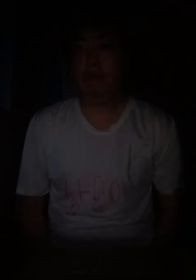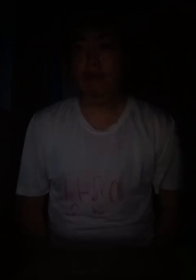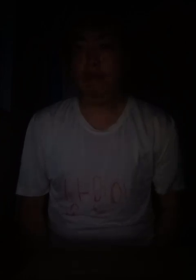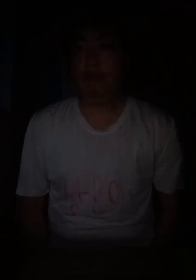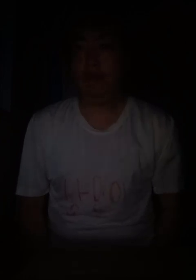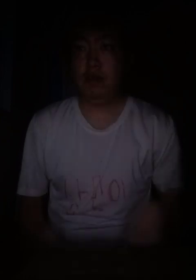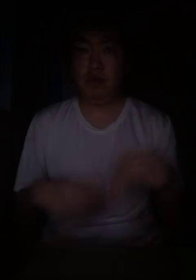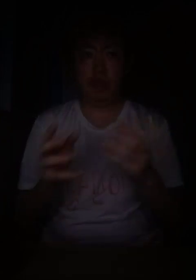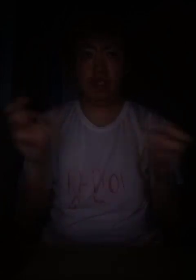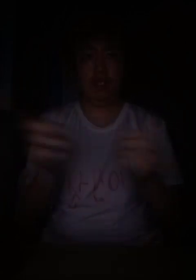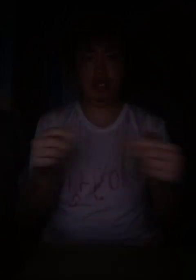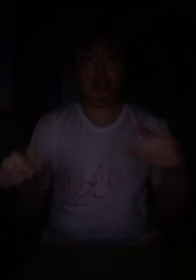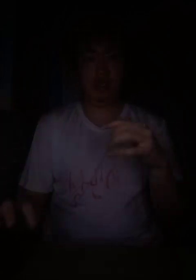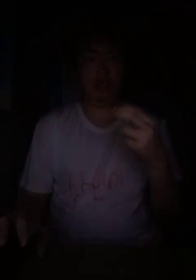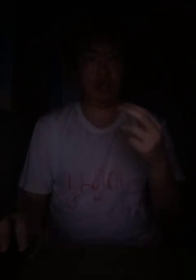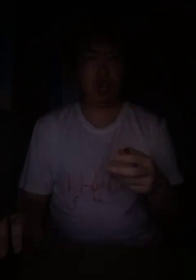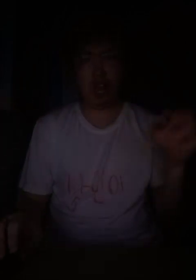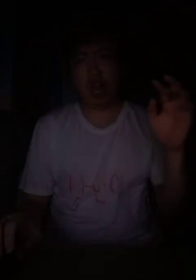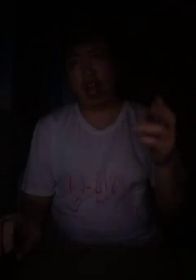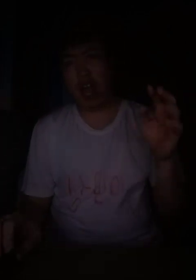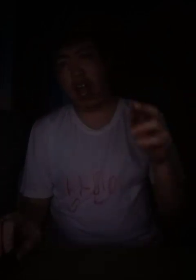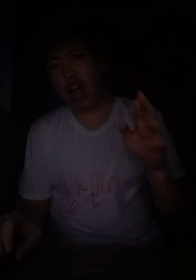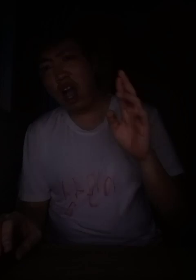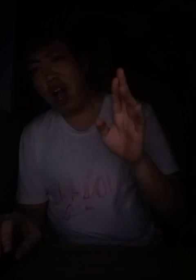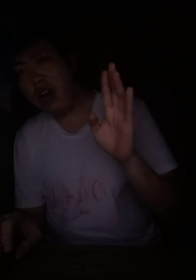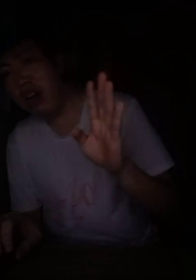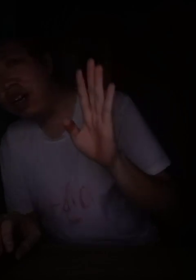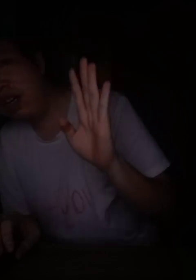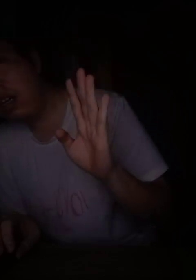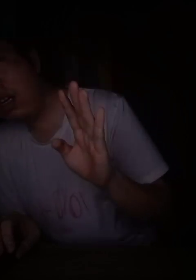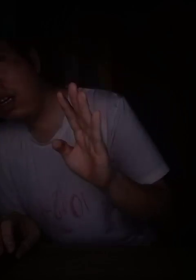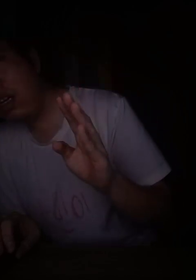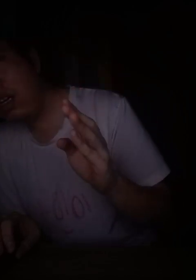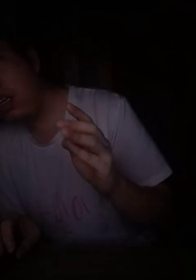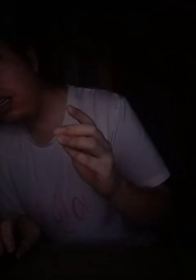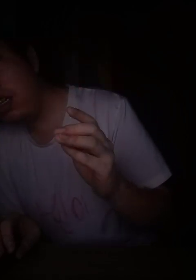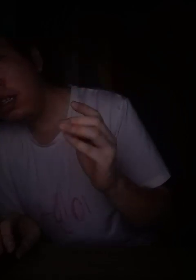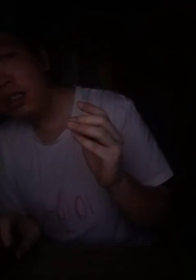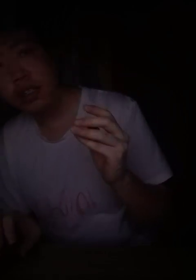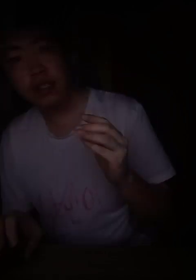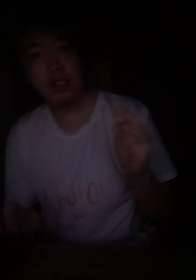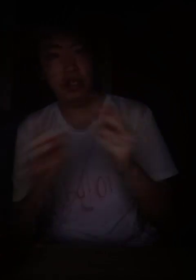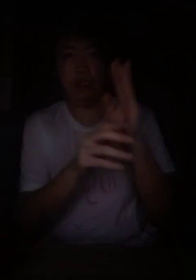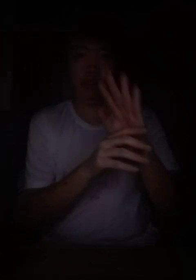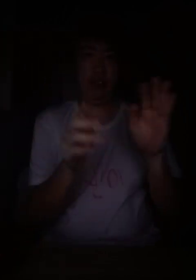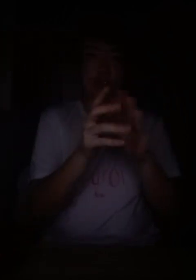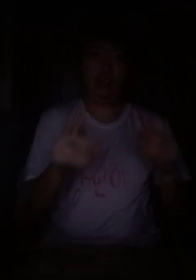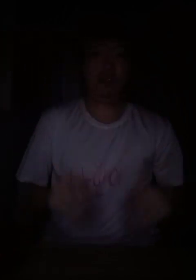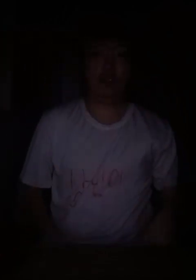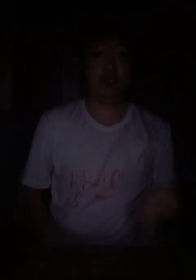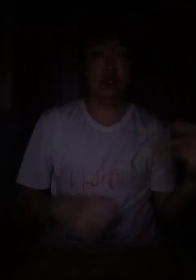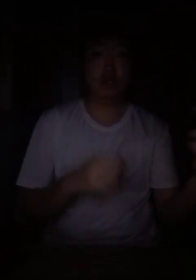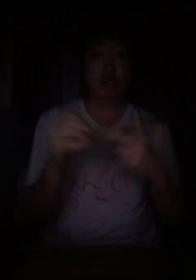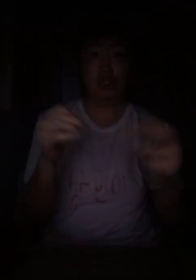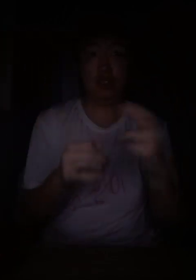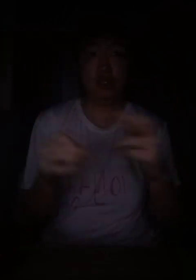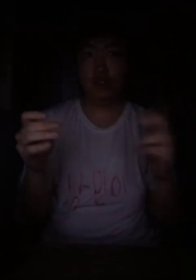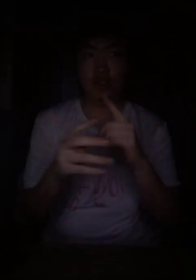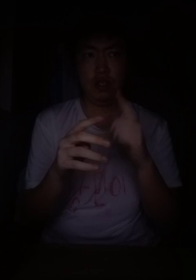며칠 전 전동차에서 10대들이 비상정지 버튼을 눌러 열차가 갑자기 멈춰섰습니다. 장난삼아 누른 걸로 보이는데